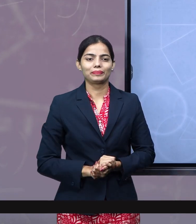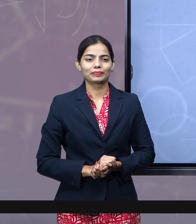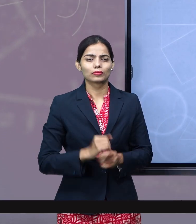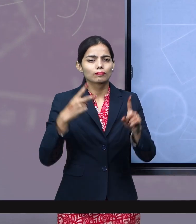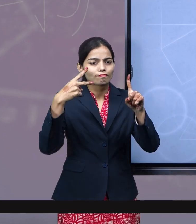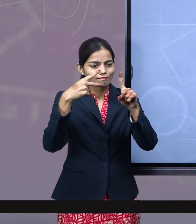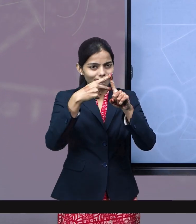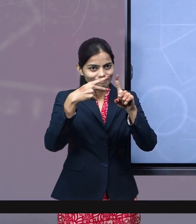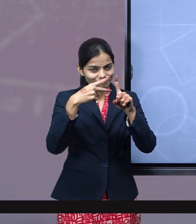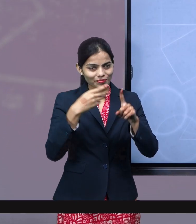त्रिकोण,